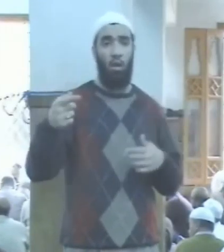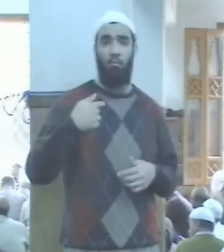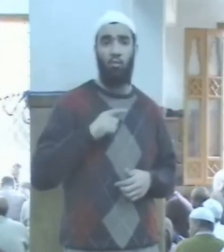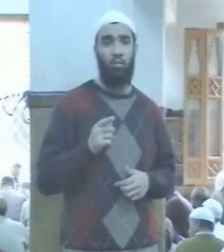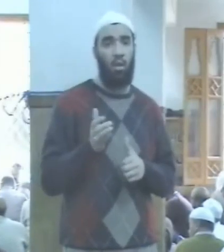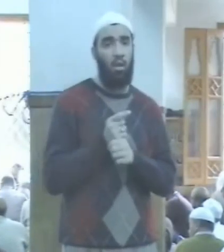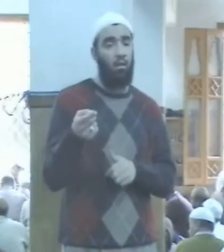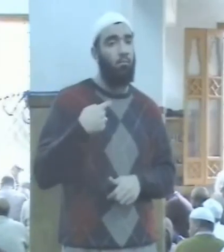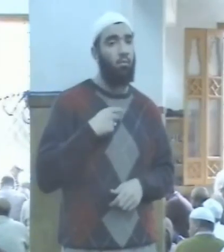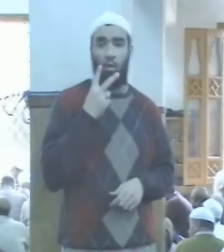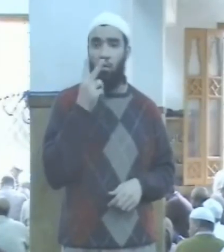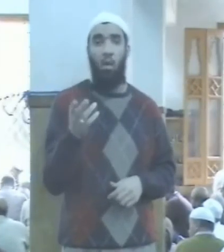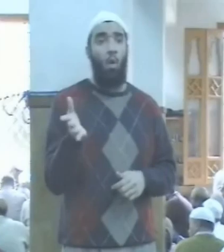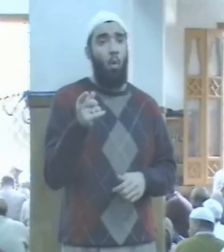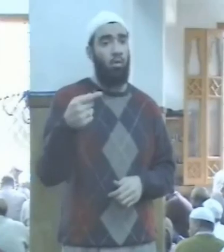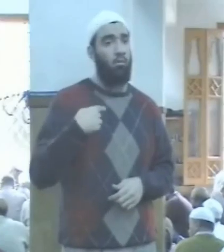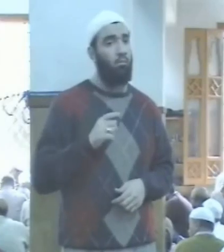الفضائية